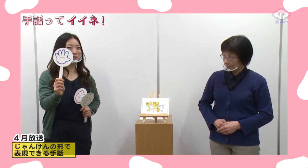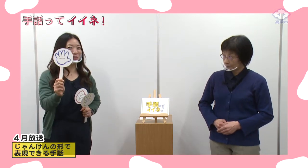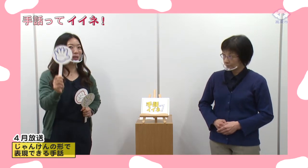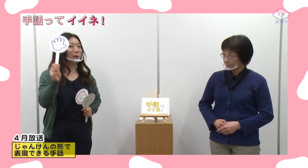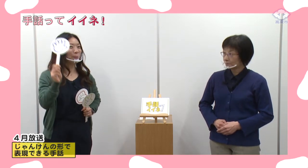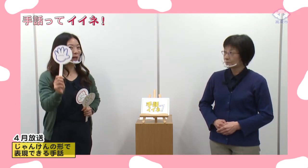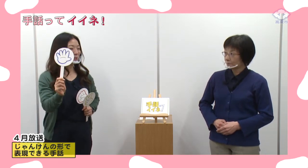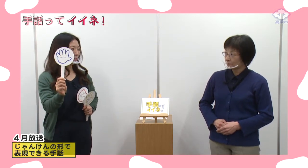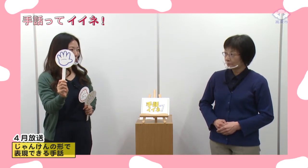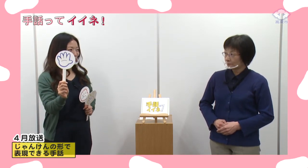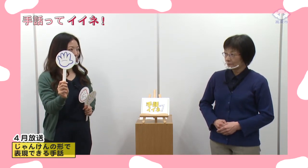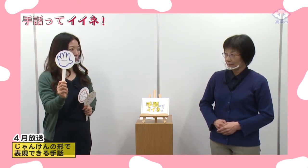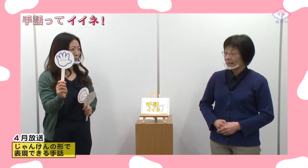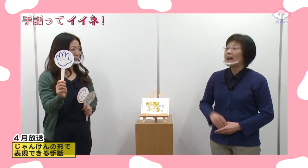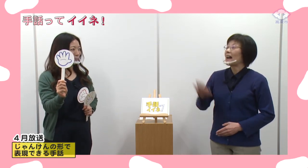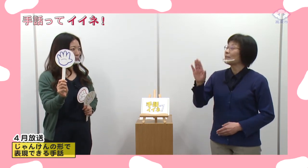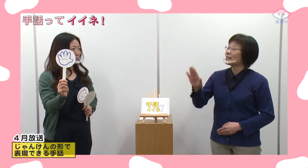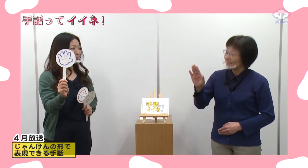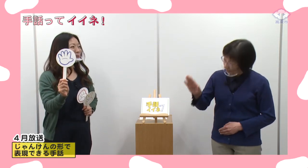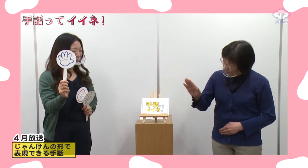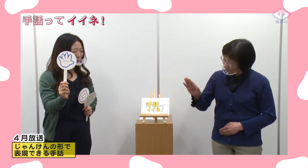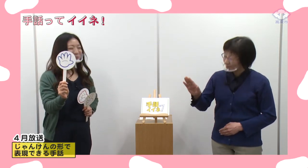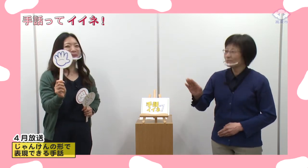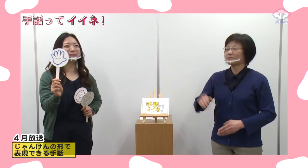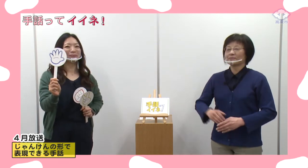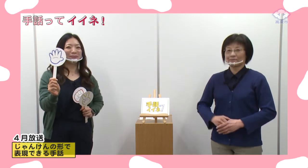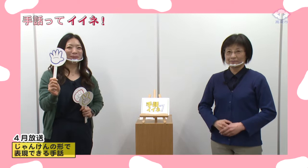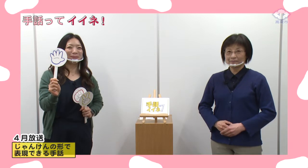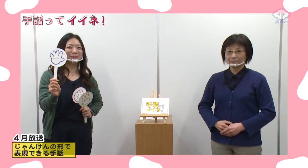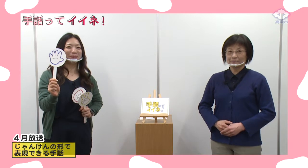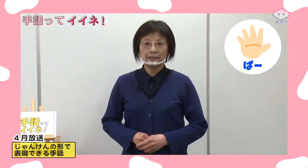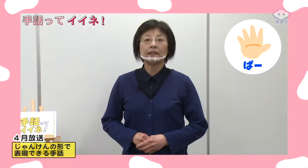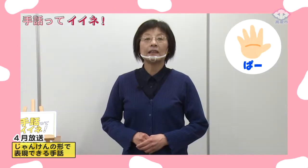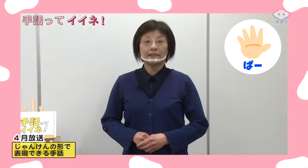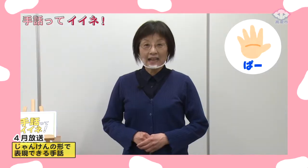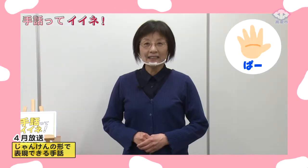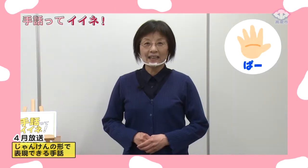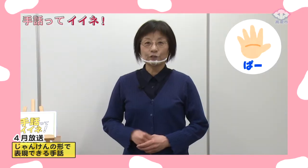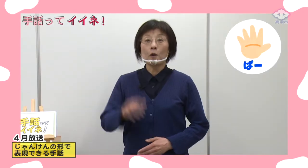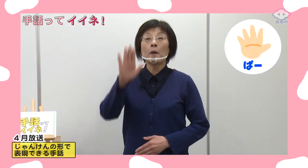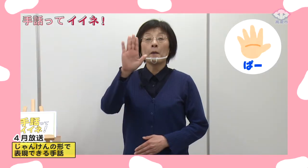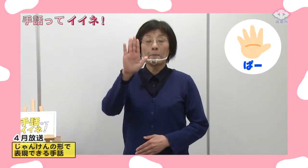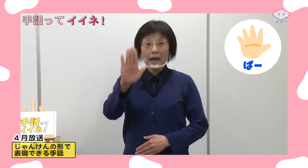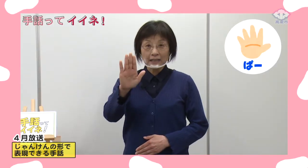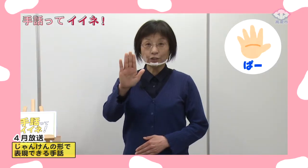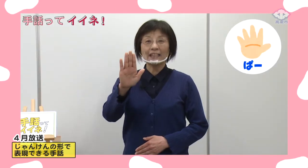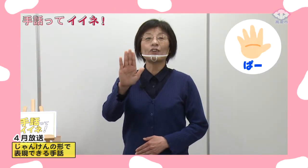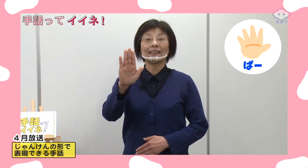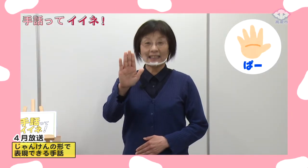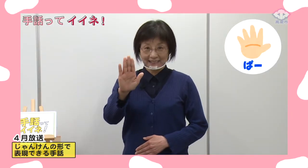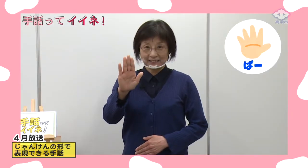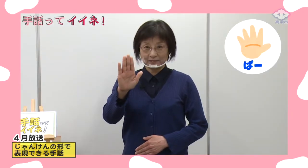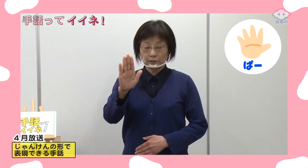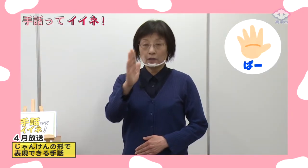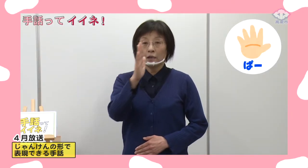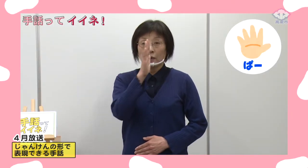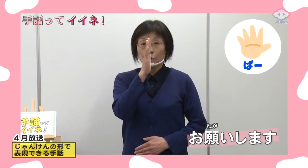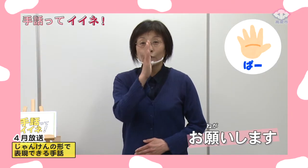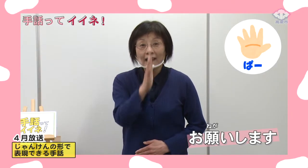ですね。パーはどうでしょうか。 ありますよ。じゃんけんのパーの手の形、お願い